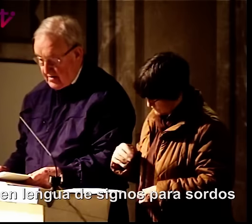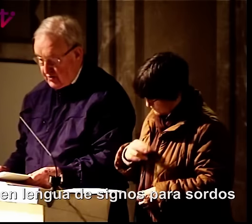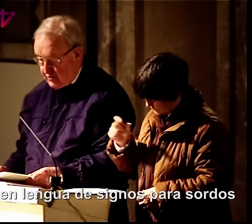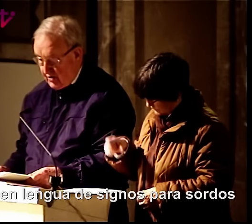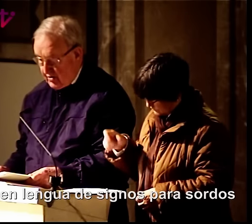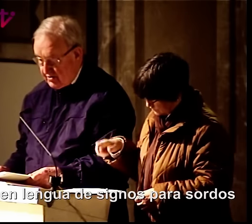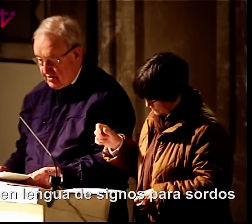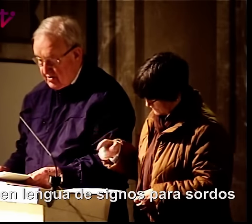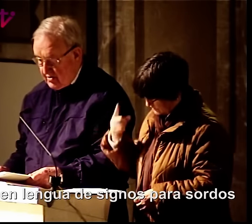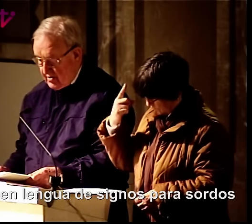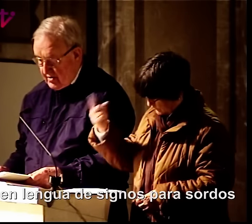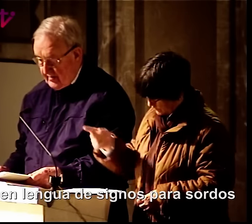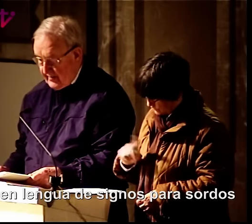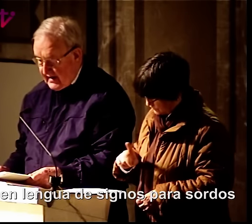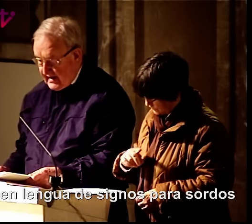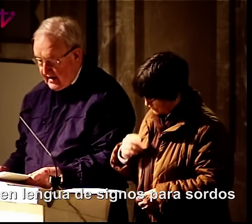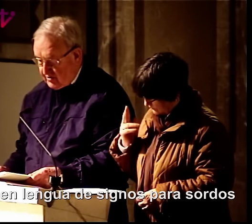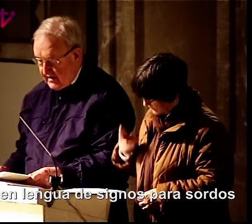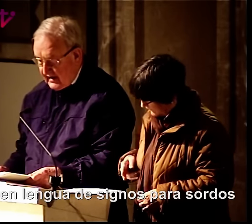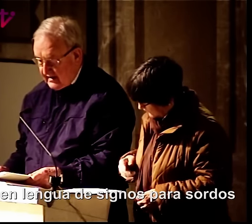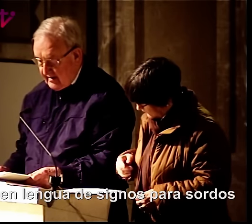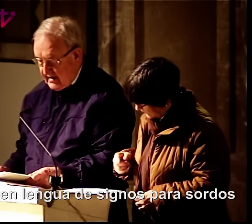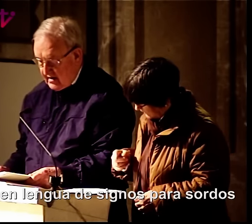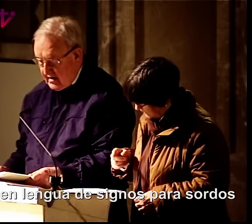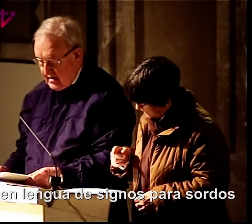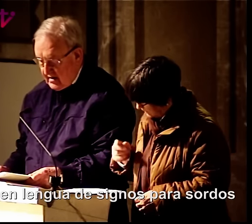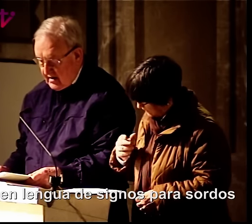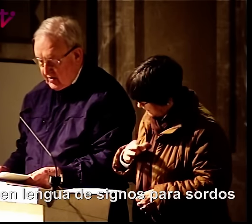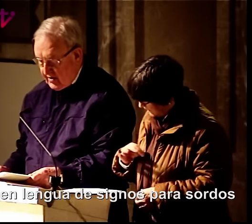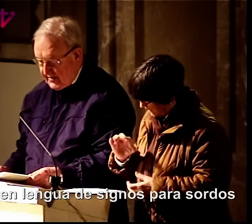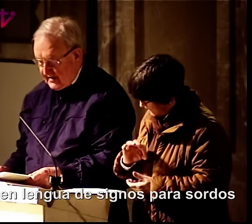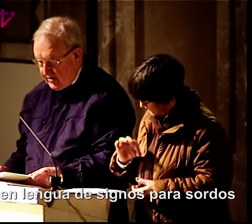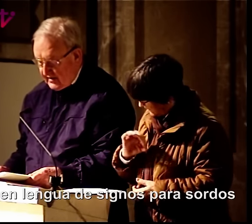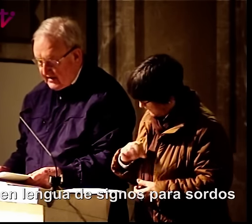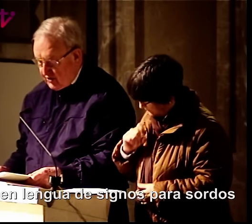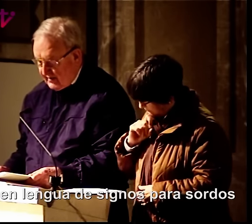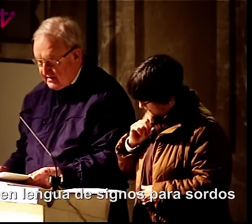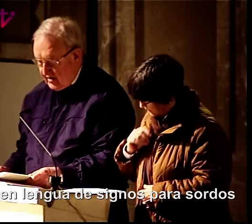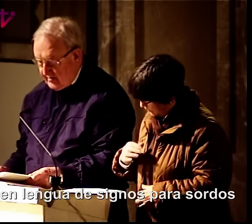Sus ojos miran a los que le temen y conoce a todas las obras del hombre.